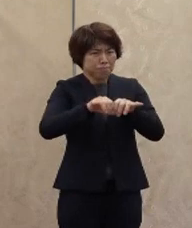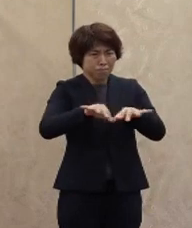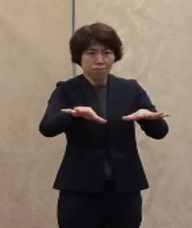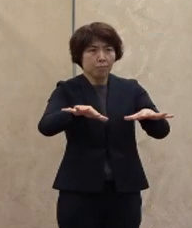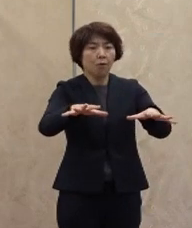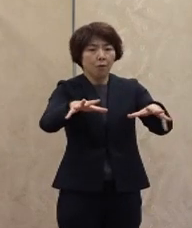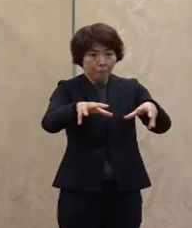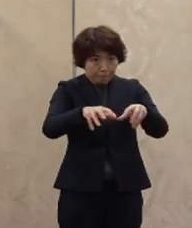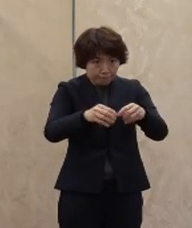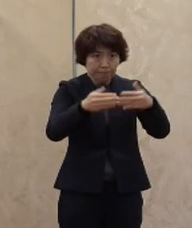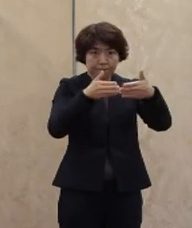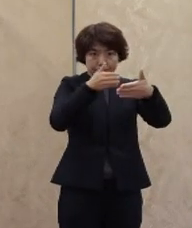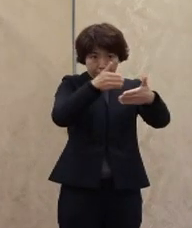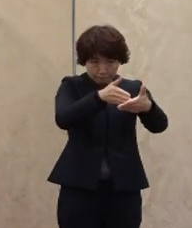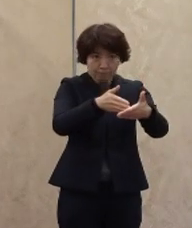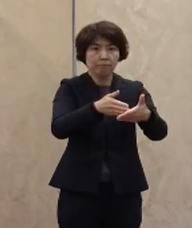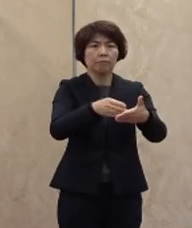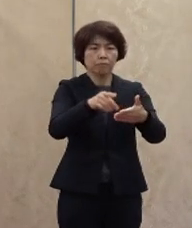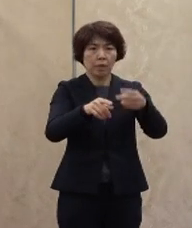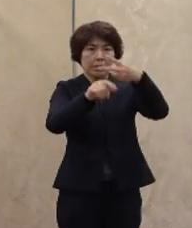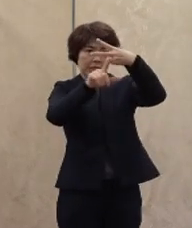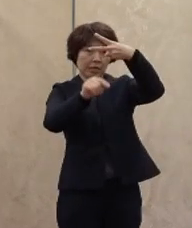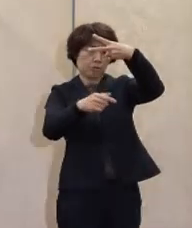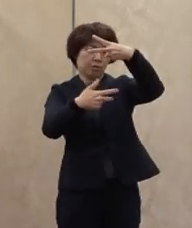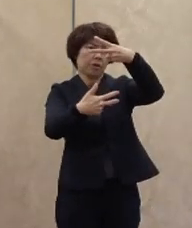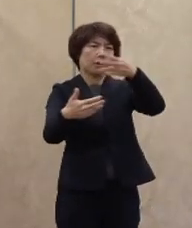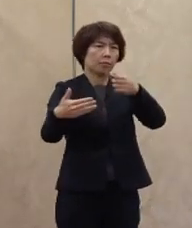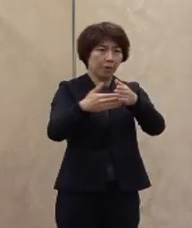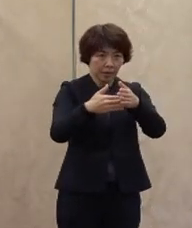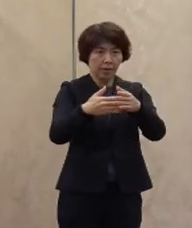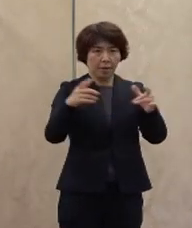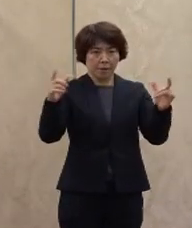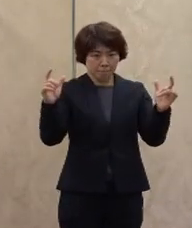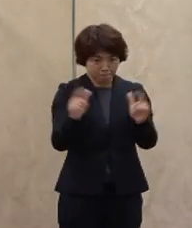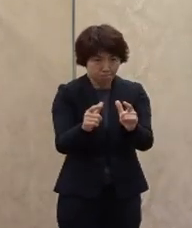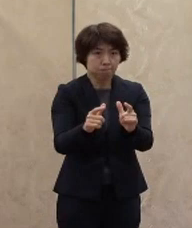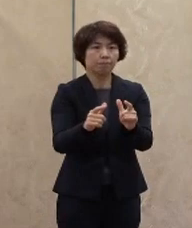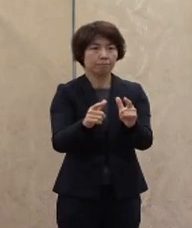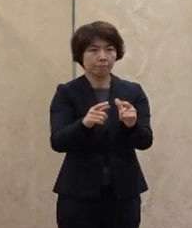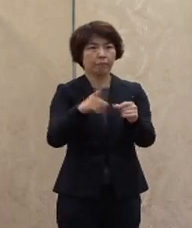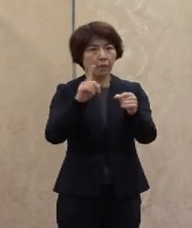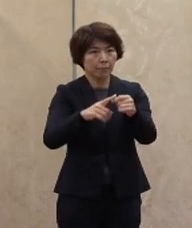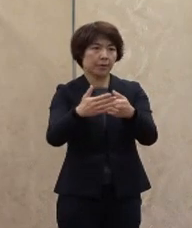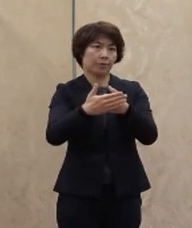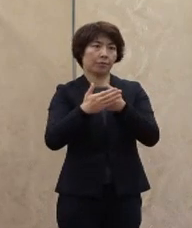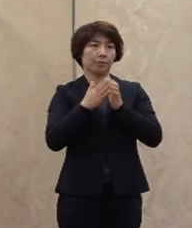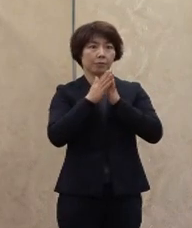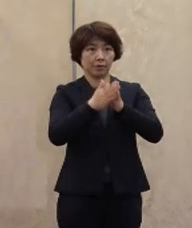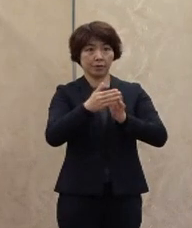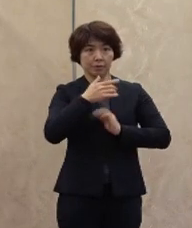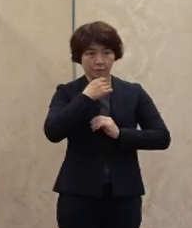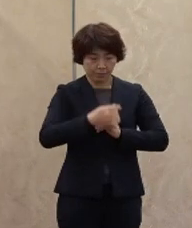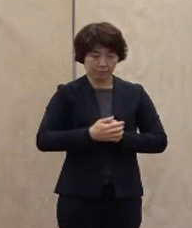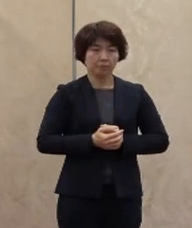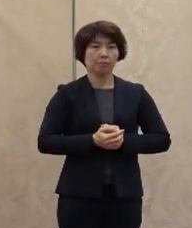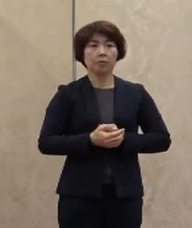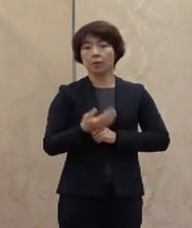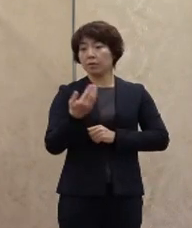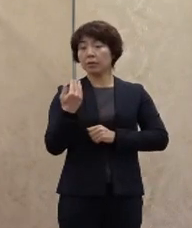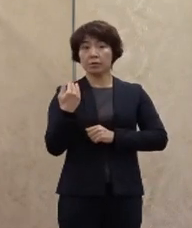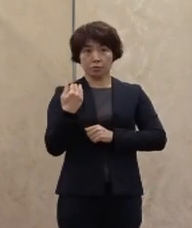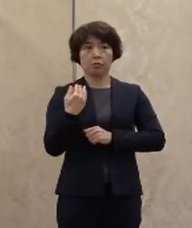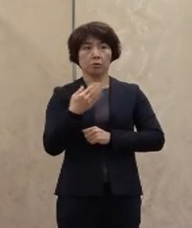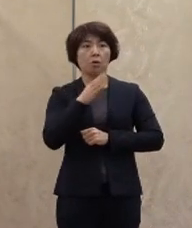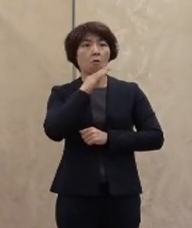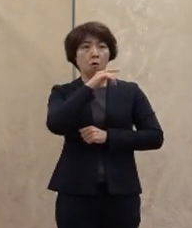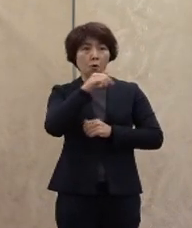って2月7日まででこの感染を大きく抑えるということにぜひご協力をお願いしたいと思います。今日は先日その本部会議で